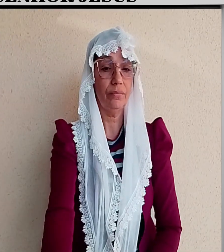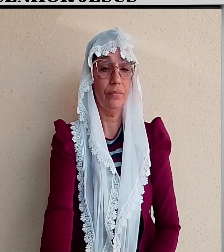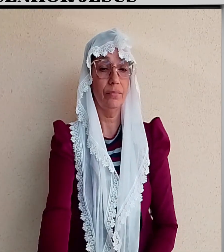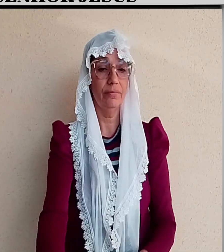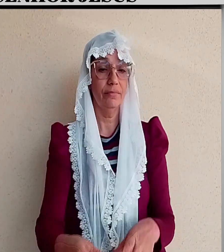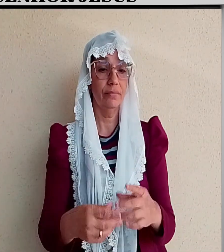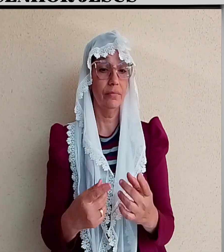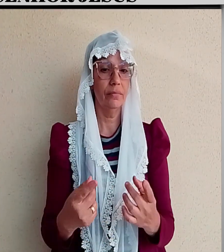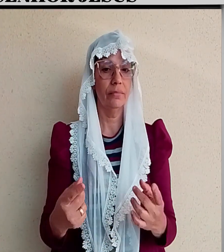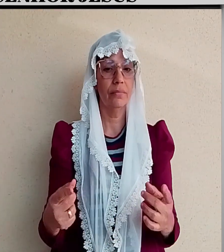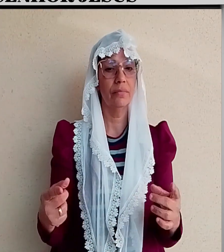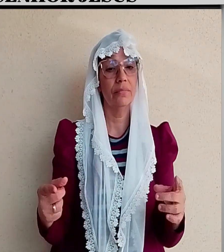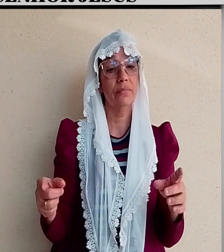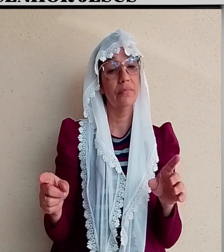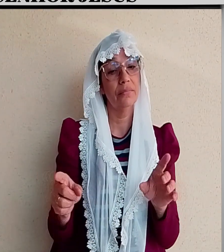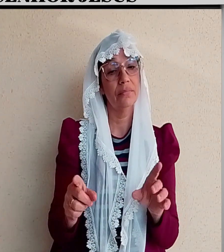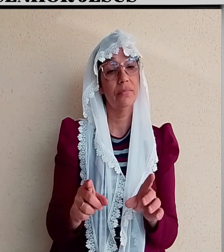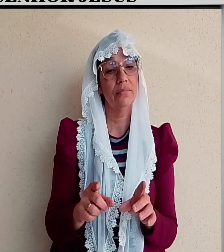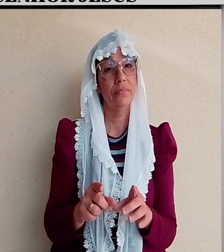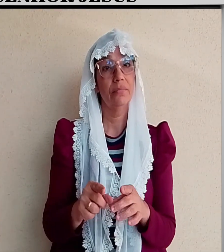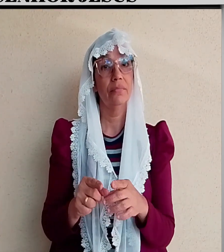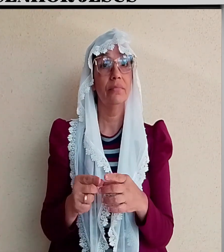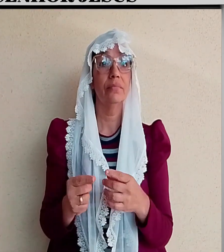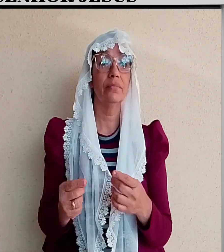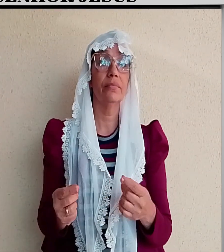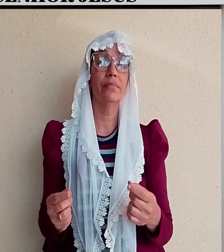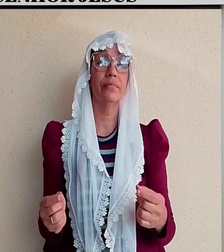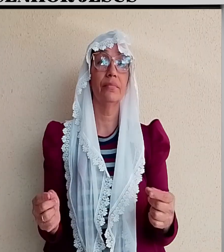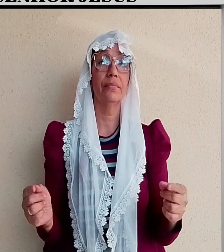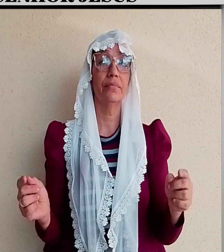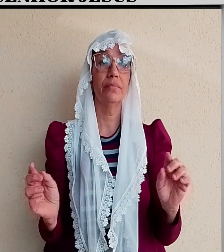Amigo fiel e verdadeiro. Glória a